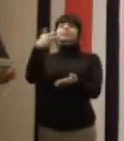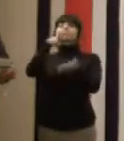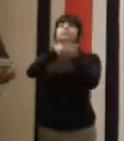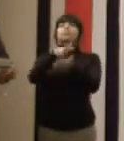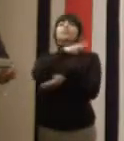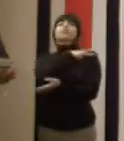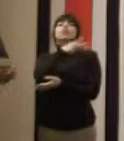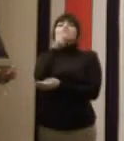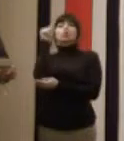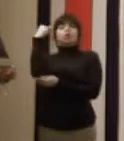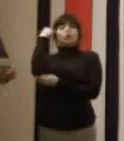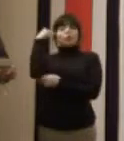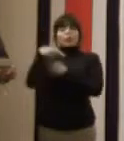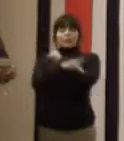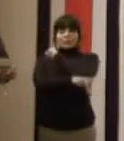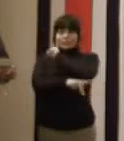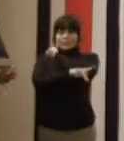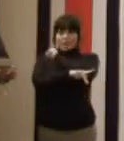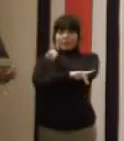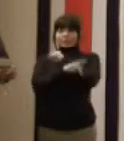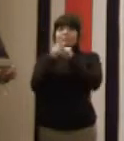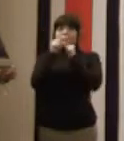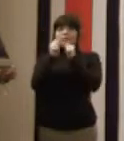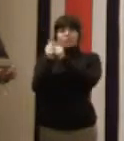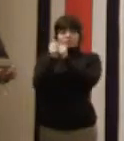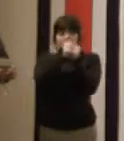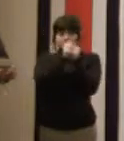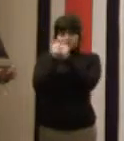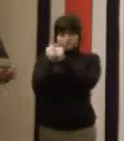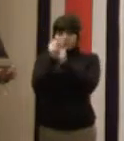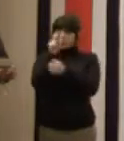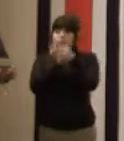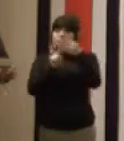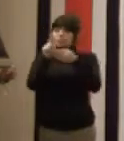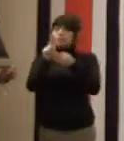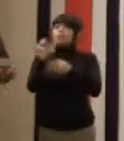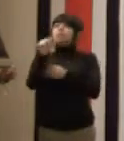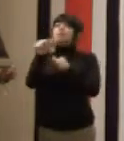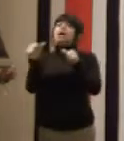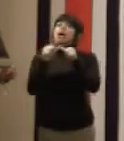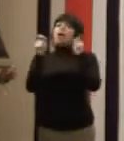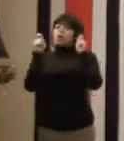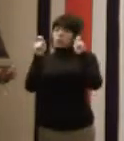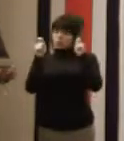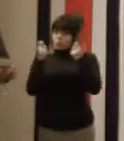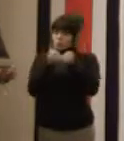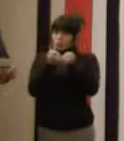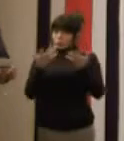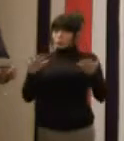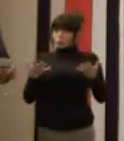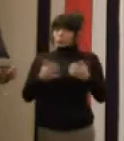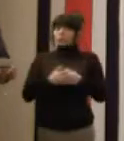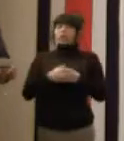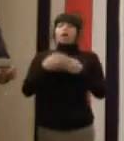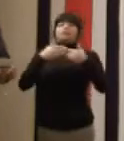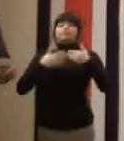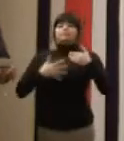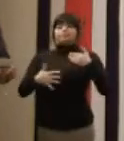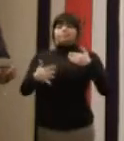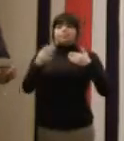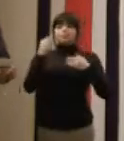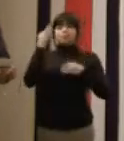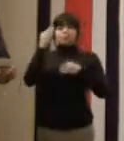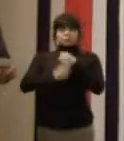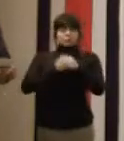la voluntad del gobierno de la República de acompañar a las universidades y al sector educativo público a lo largo de